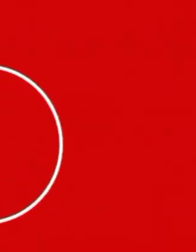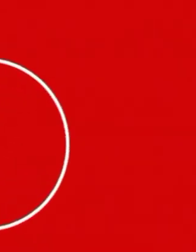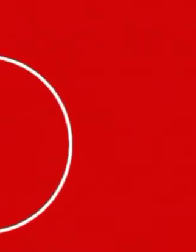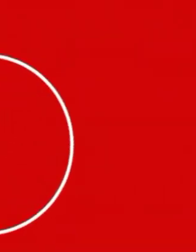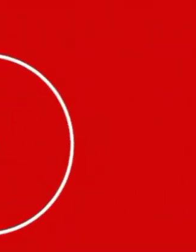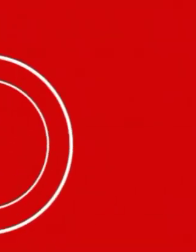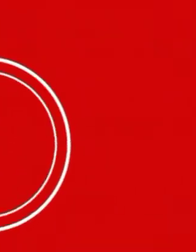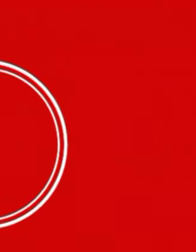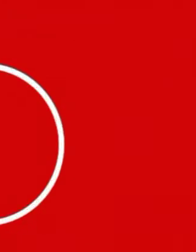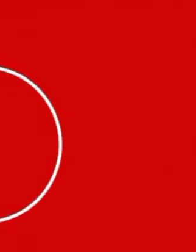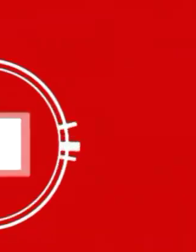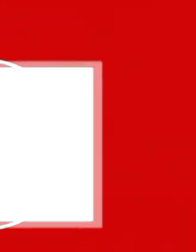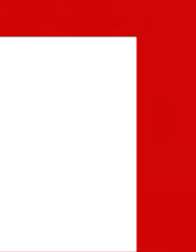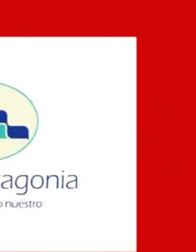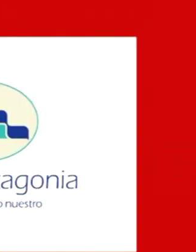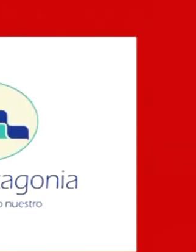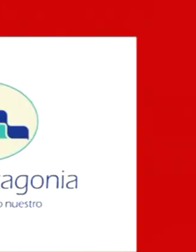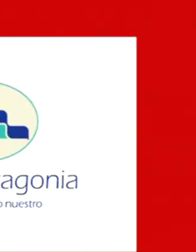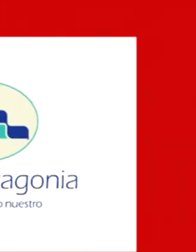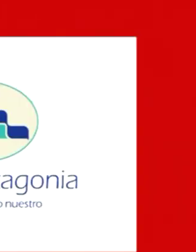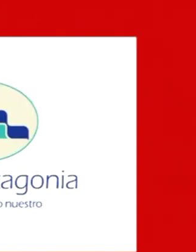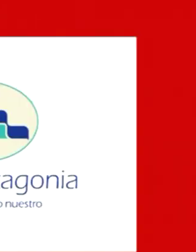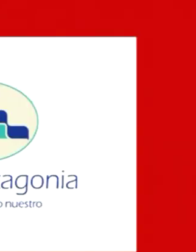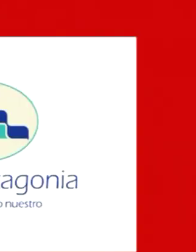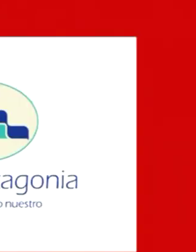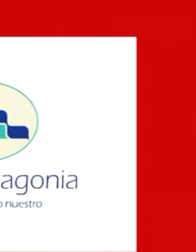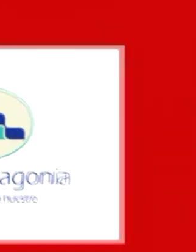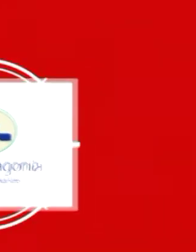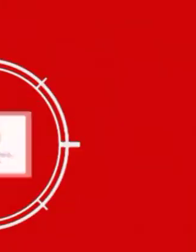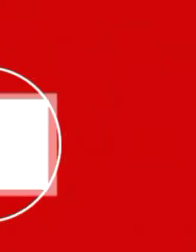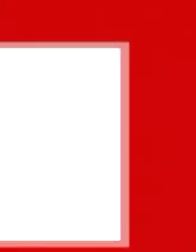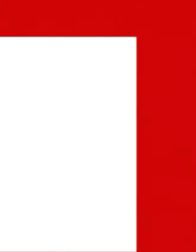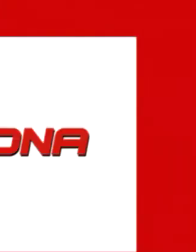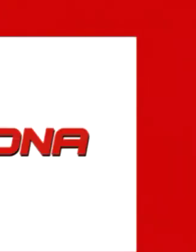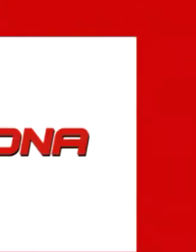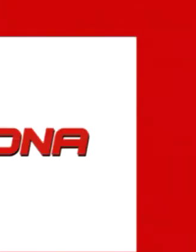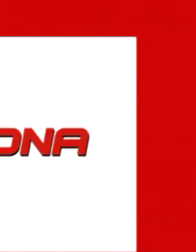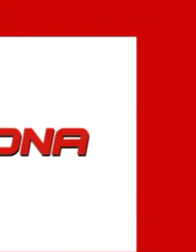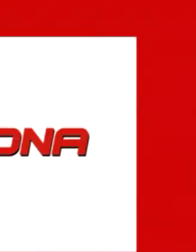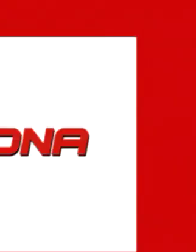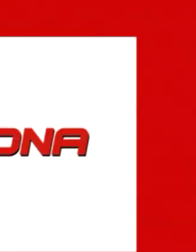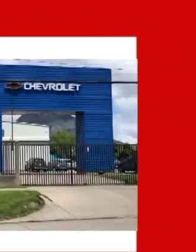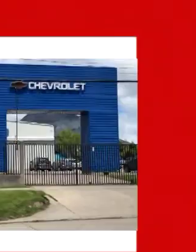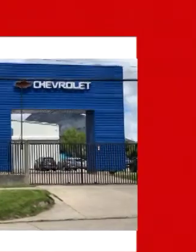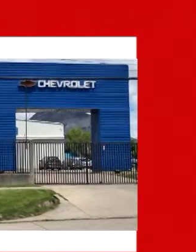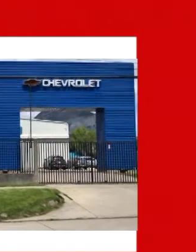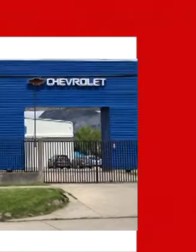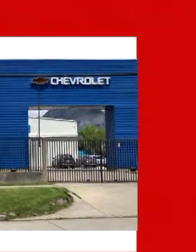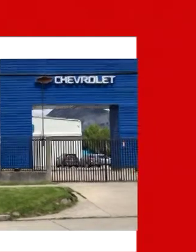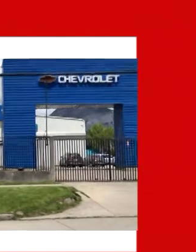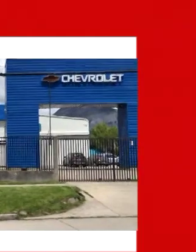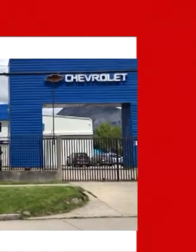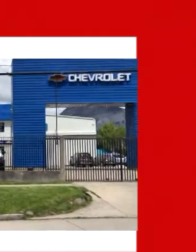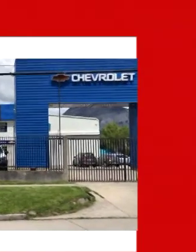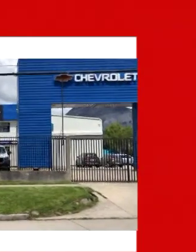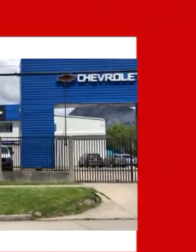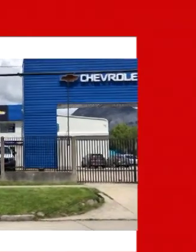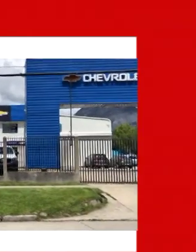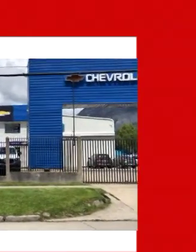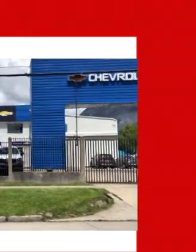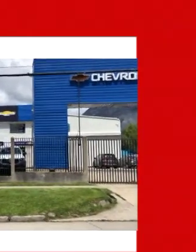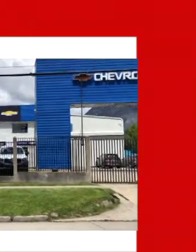con el auspicio de Aguas Patagonia, confianza en lo nuestro, y Automotriz Varona, el respaldo hace la